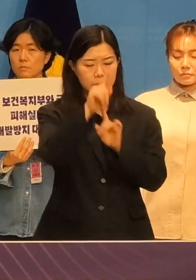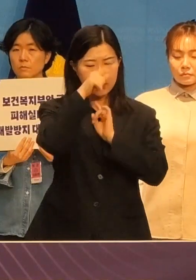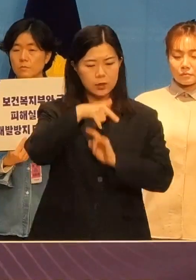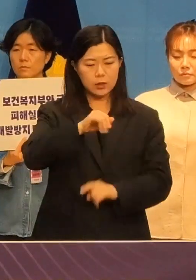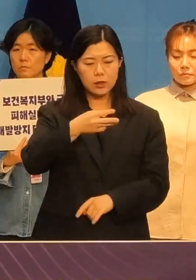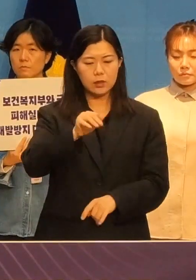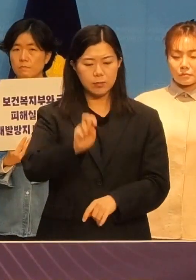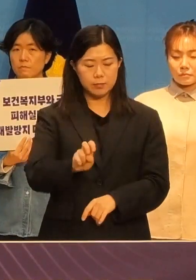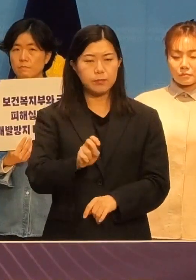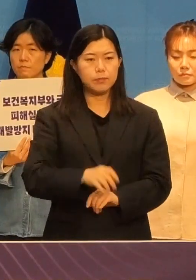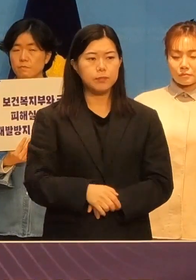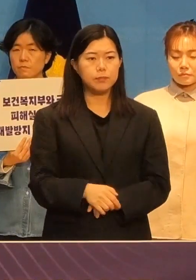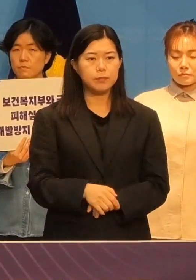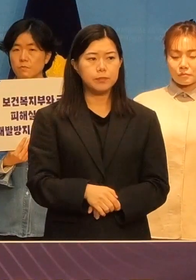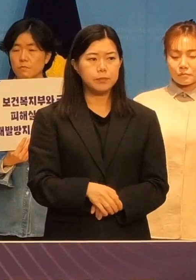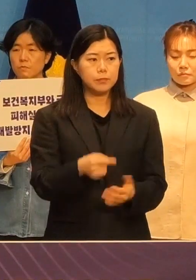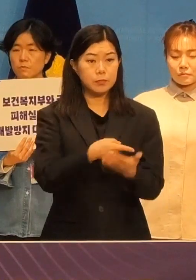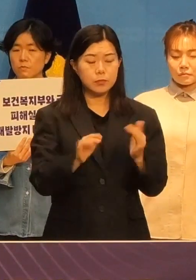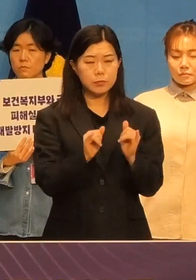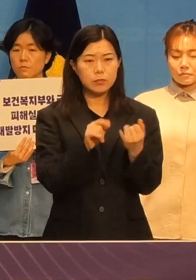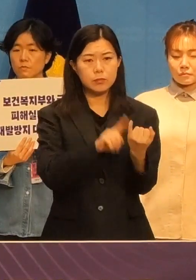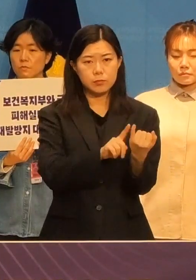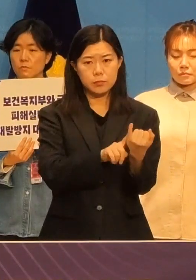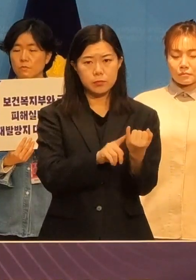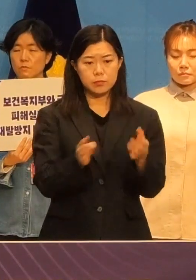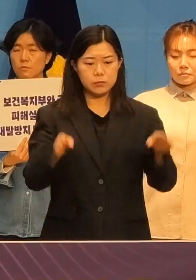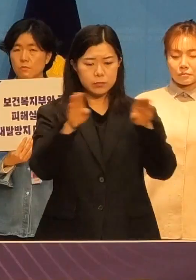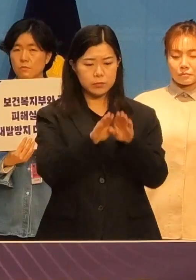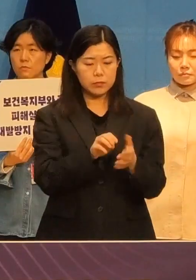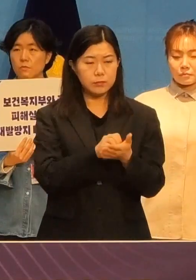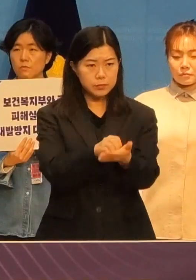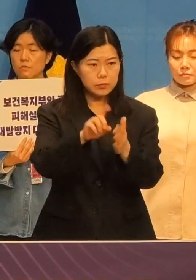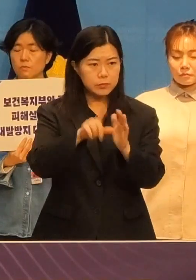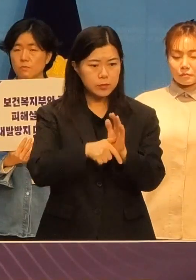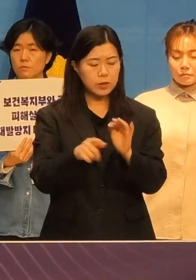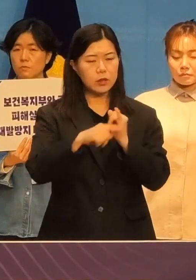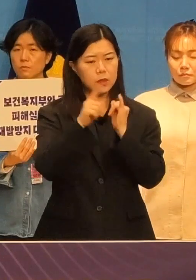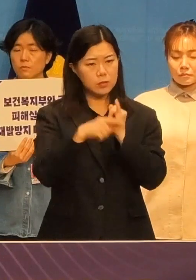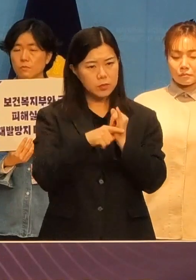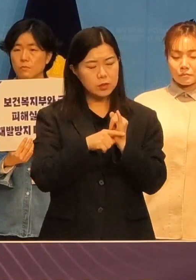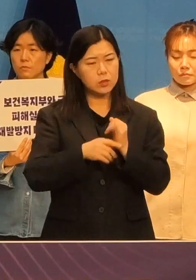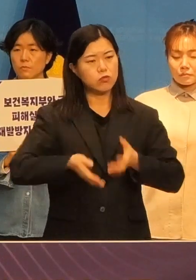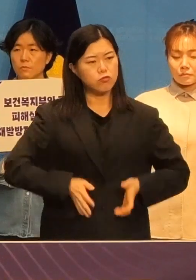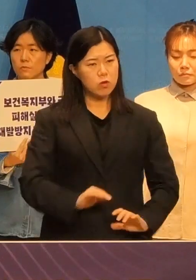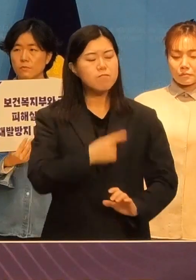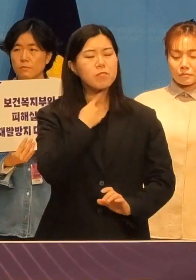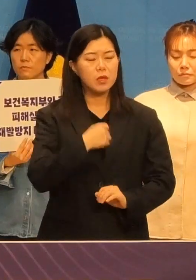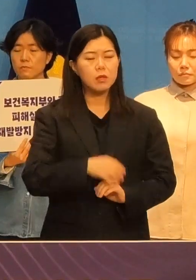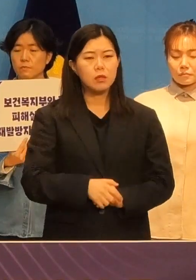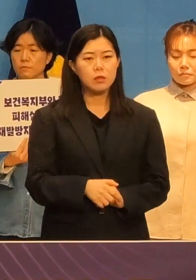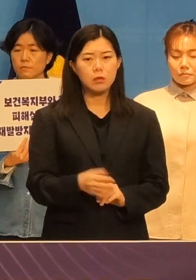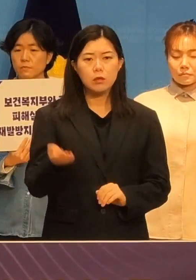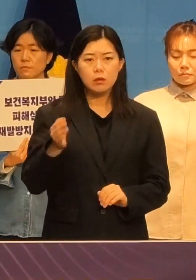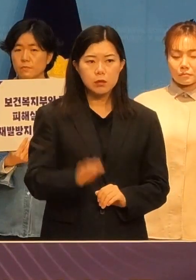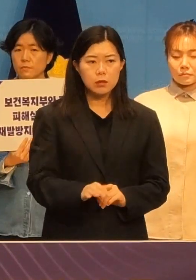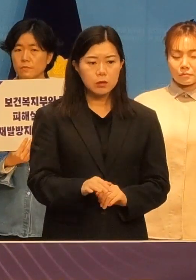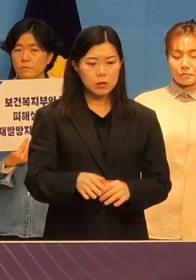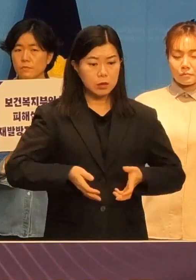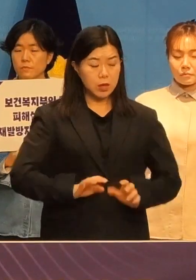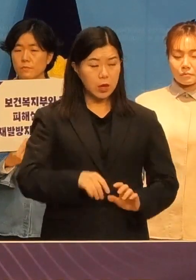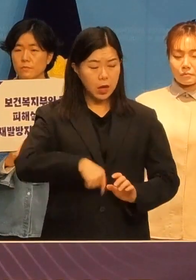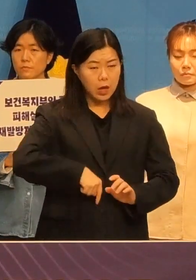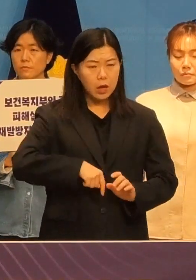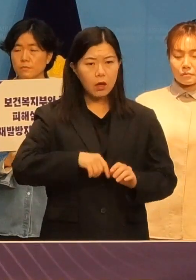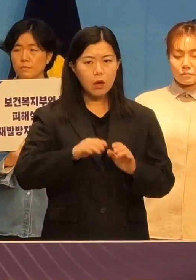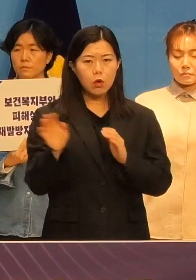이기림입니다. 피해자는 시설 입소 당시 임신과 출산을 경험했습니다. 그러나 아이는